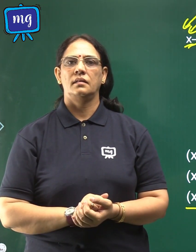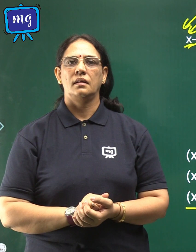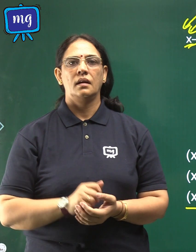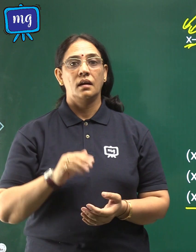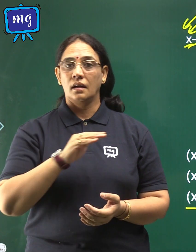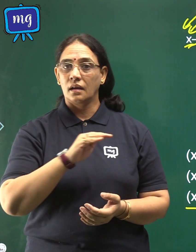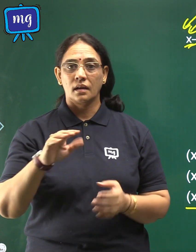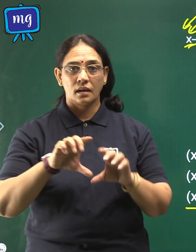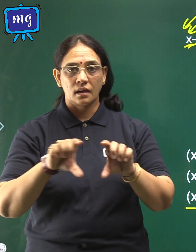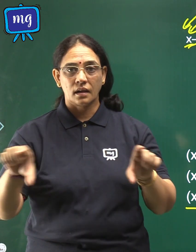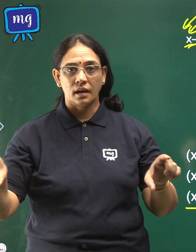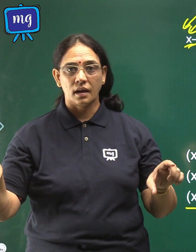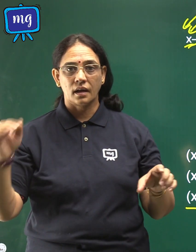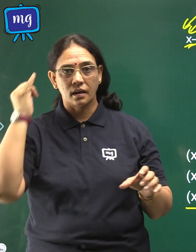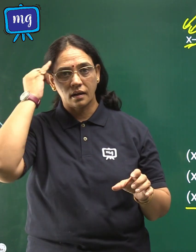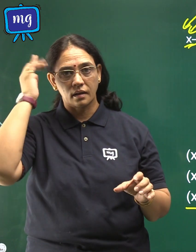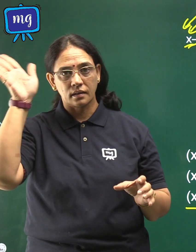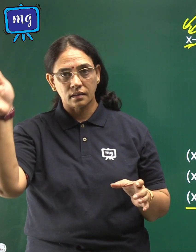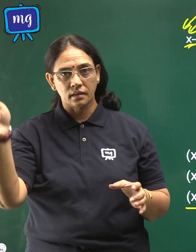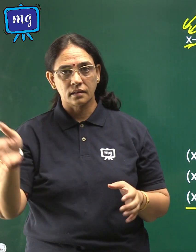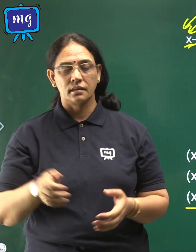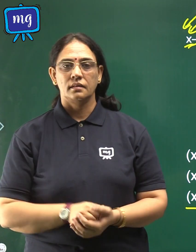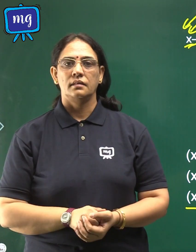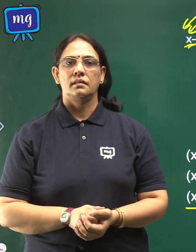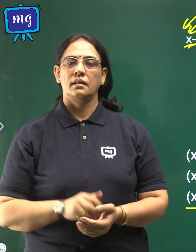समझ आ गया कर लोगे